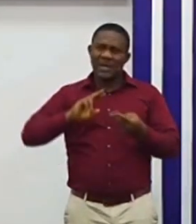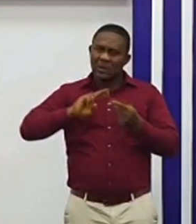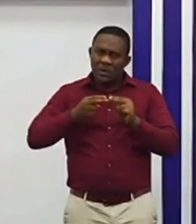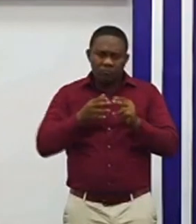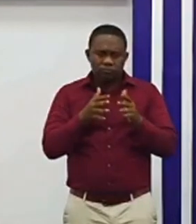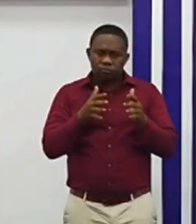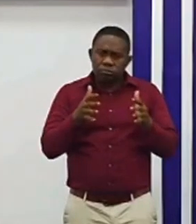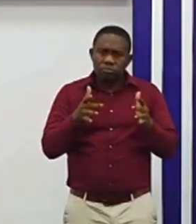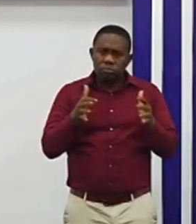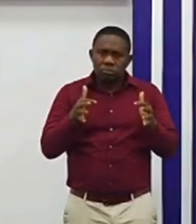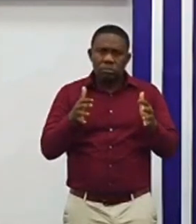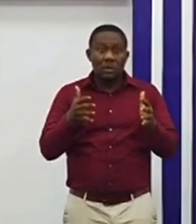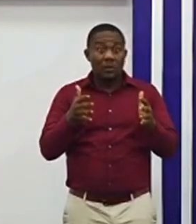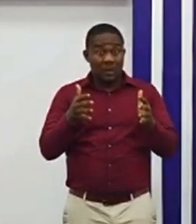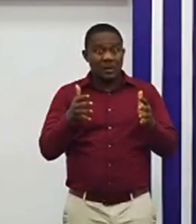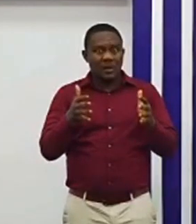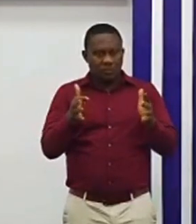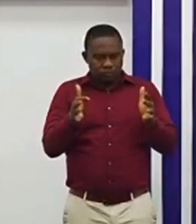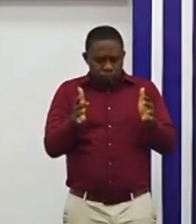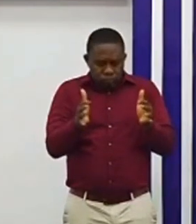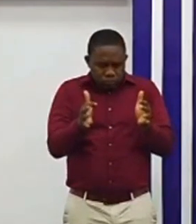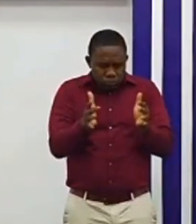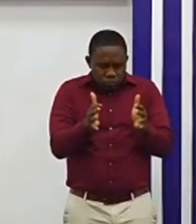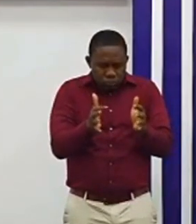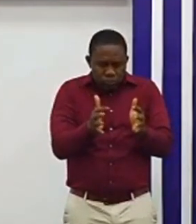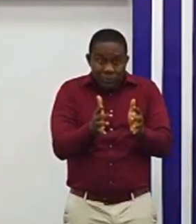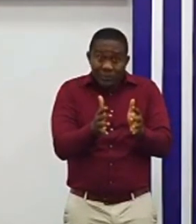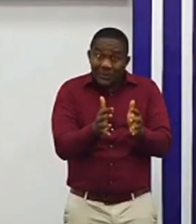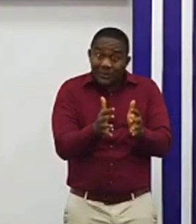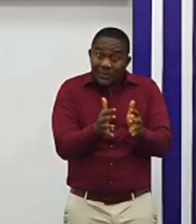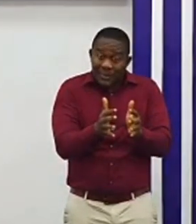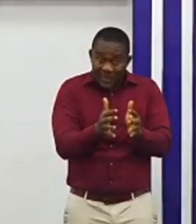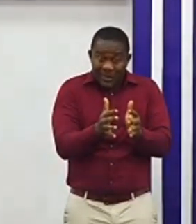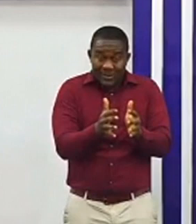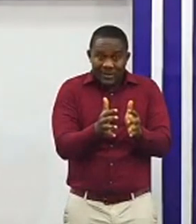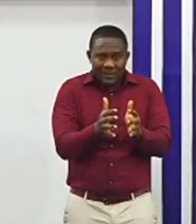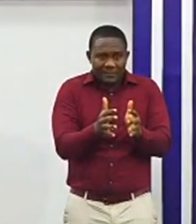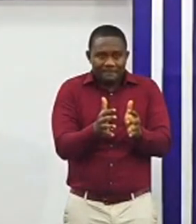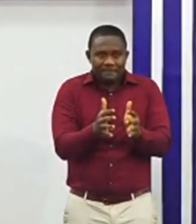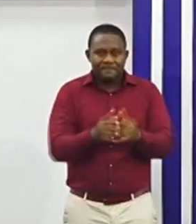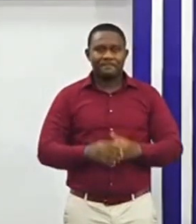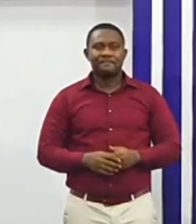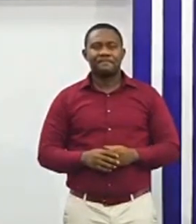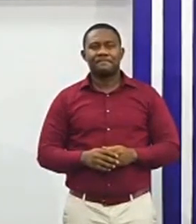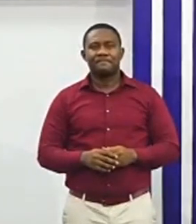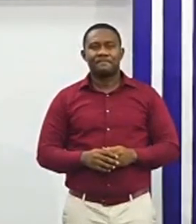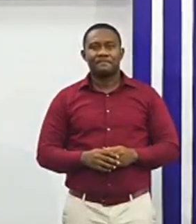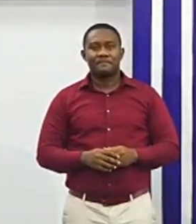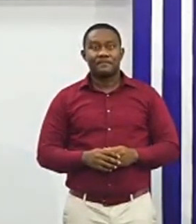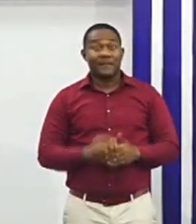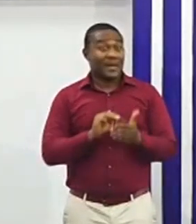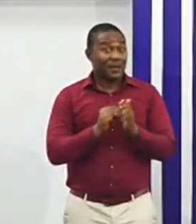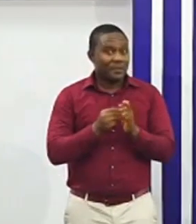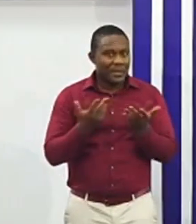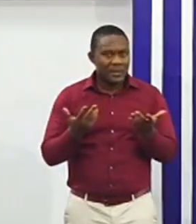pɛlɛ la ka ka te ne na toɔ de noba boma a wa fiil bebiri zaa. Te na nyɛ la a noba na naŋ taa